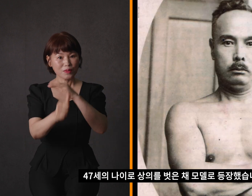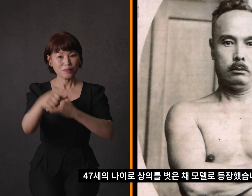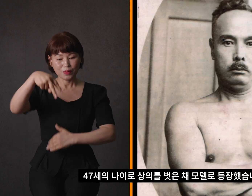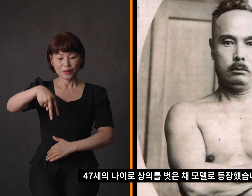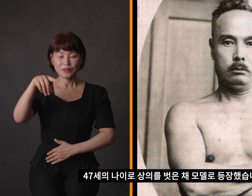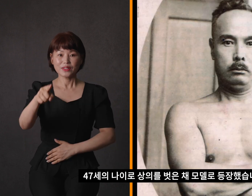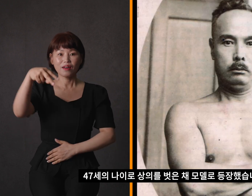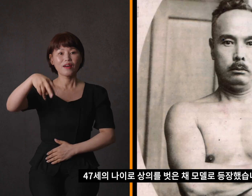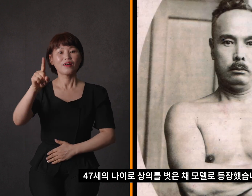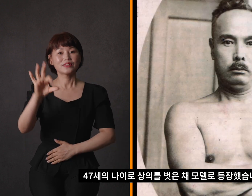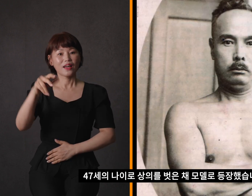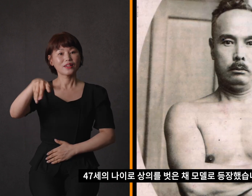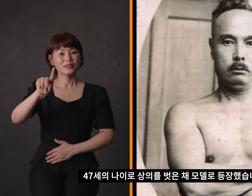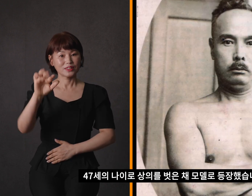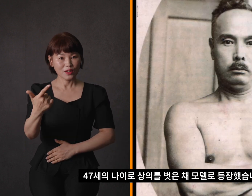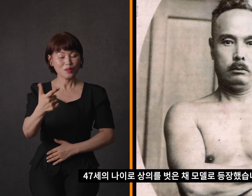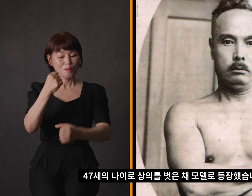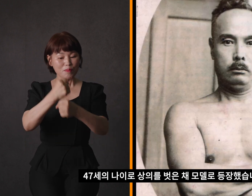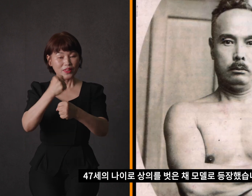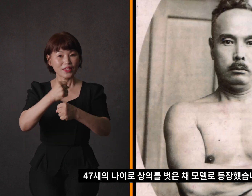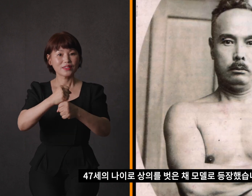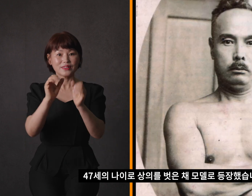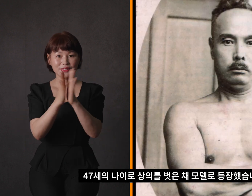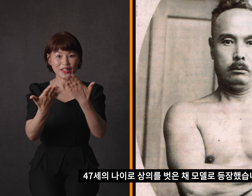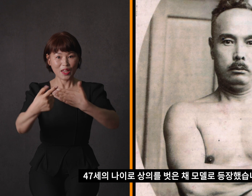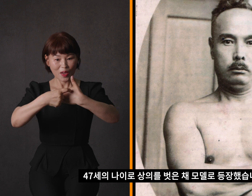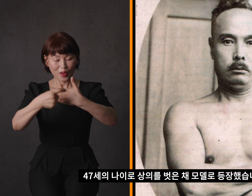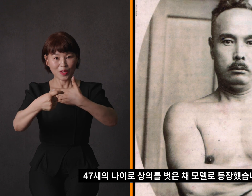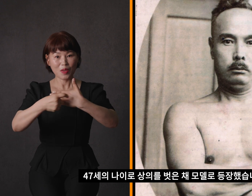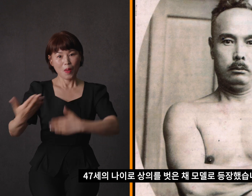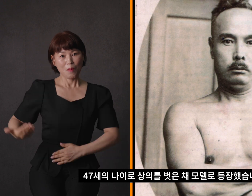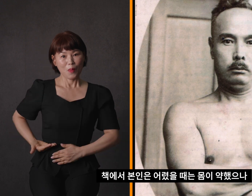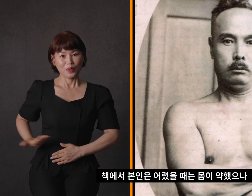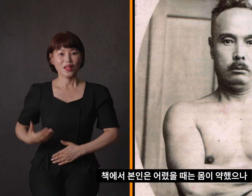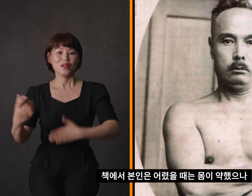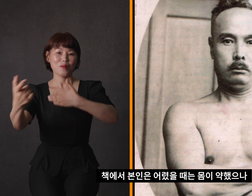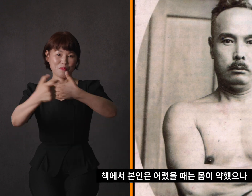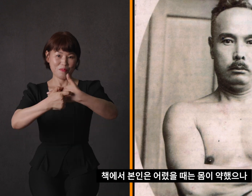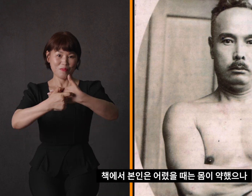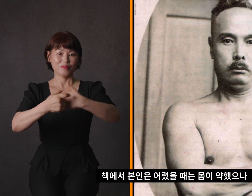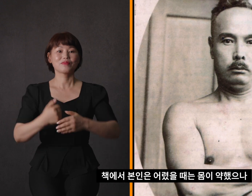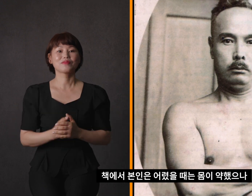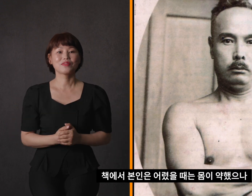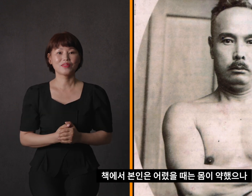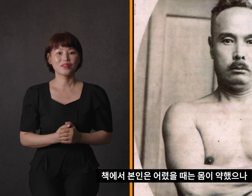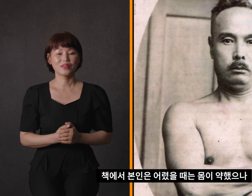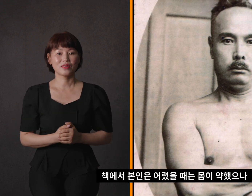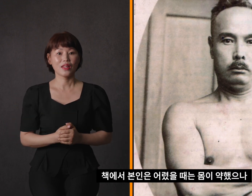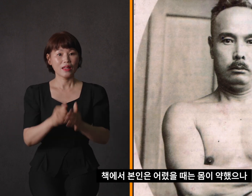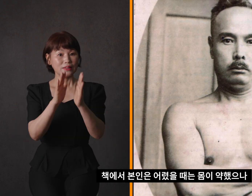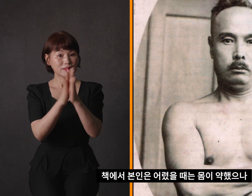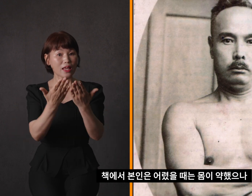현대철봉운동법에서는 48세의 나이로 상의를 벗은 채 모델로 등장했습니다. 책에서 본인은